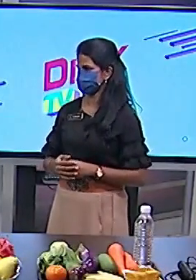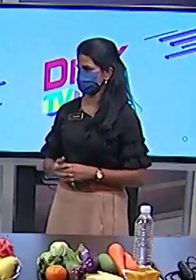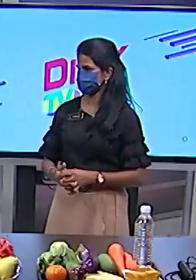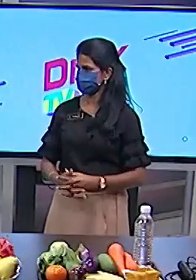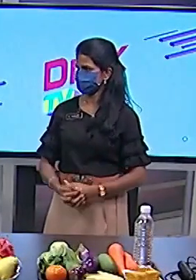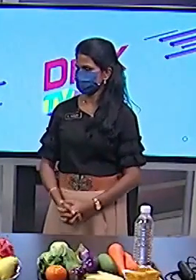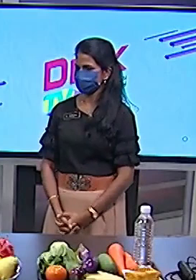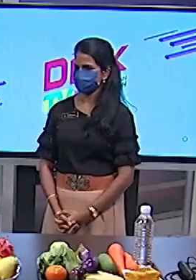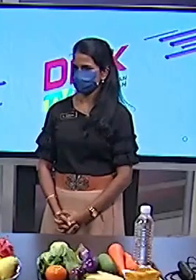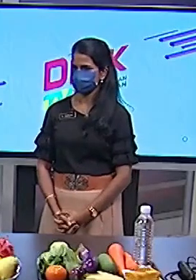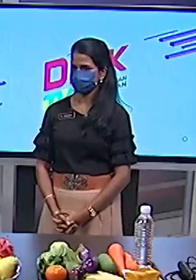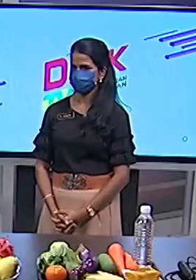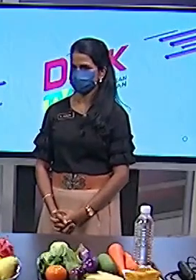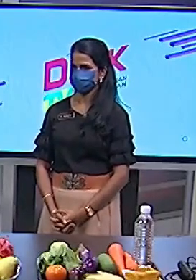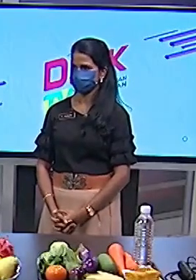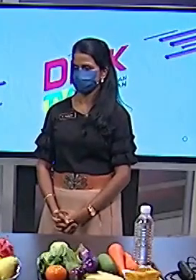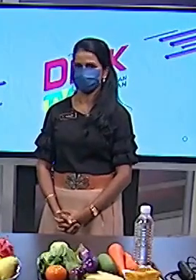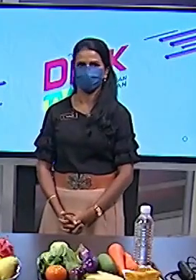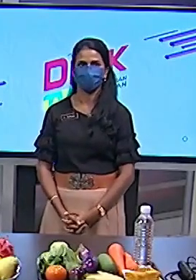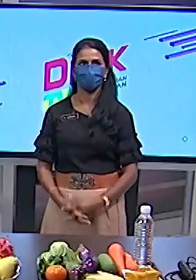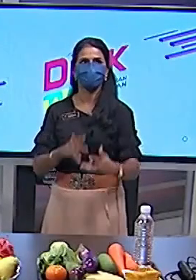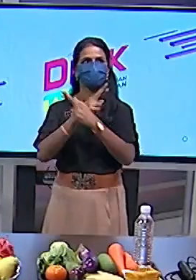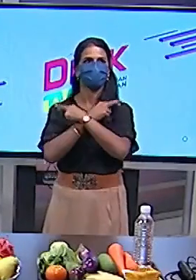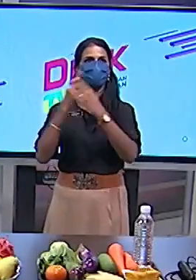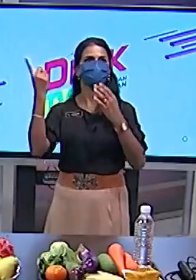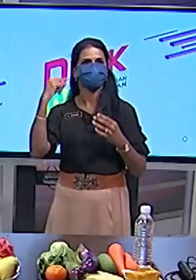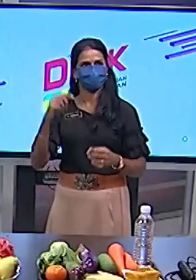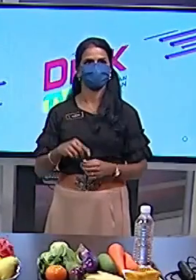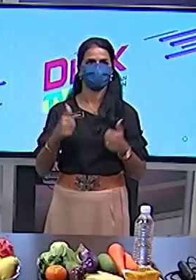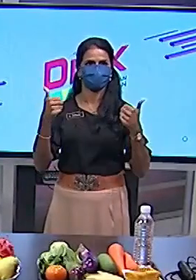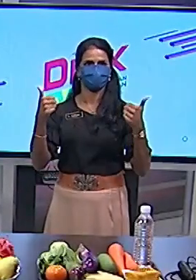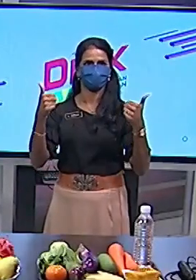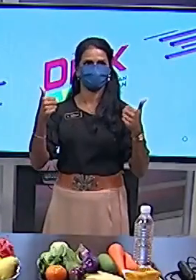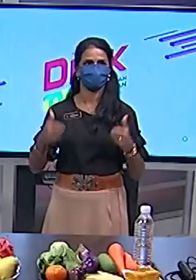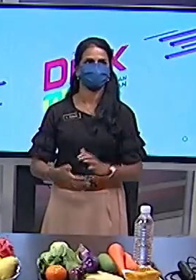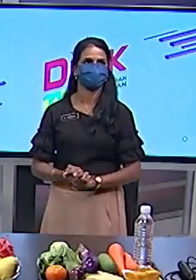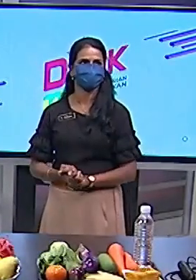berehat seketika. Kita kembali selepas ini dalam Teras Didik TV KPM. Jangan ke mana-mana.